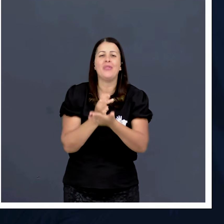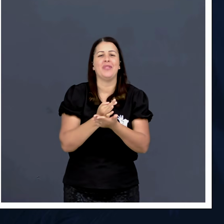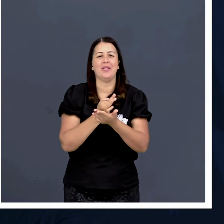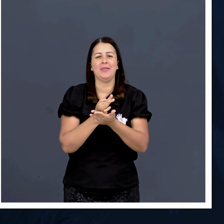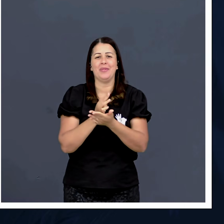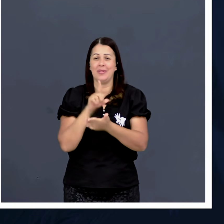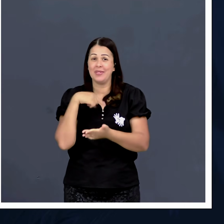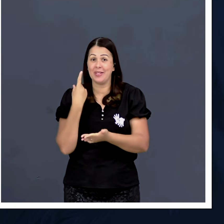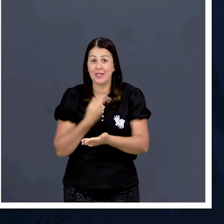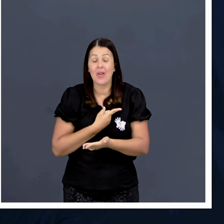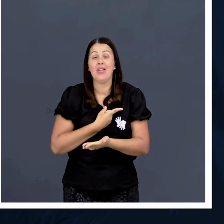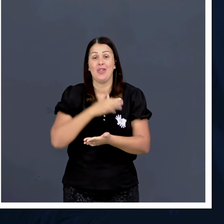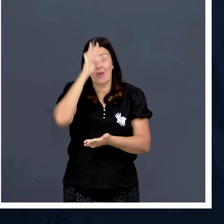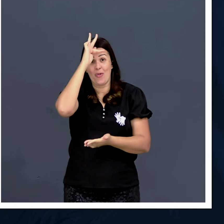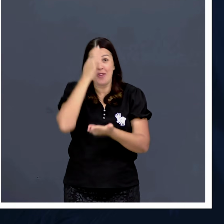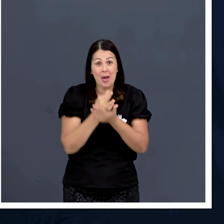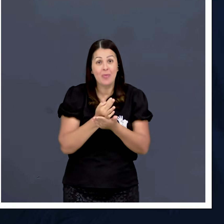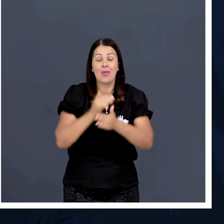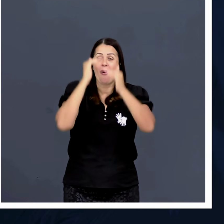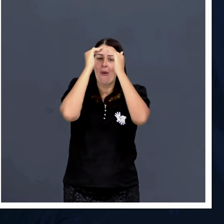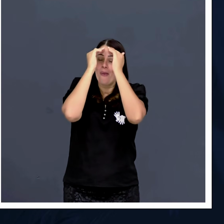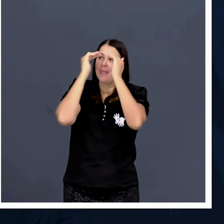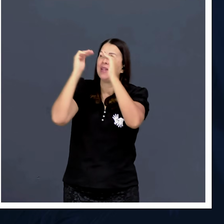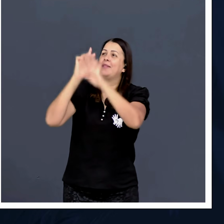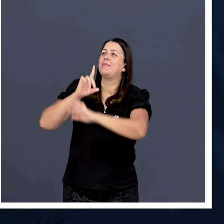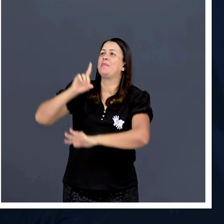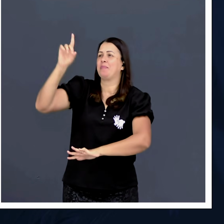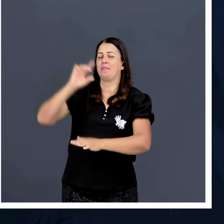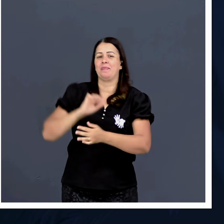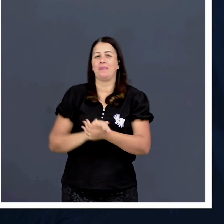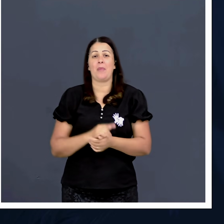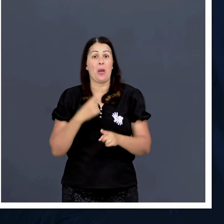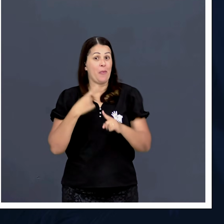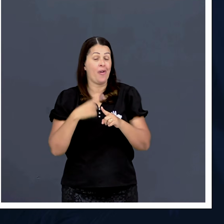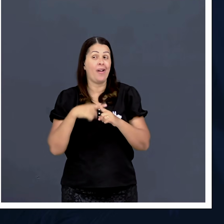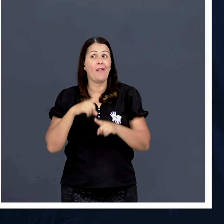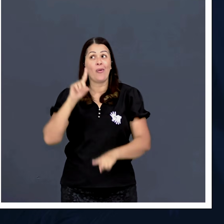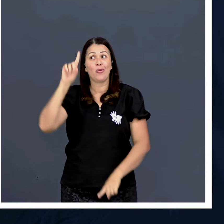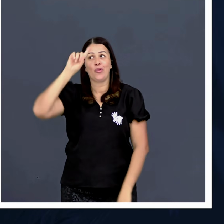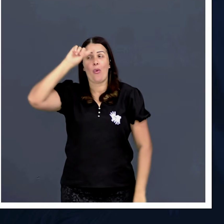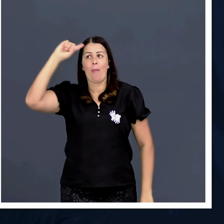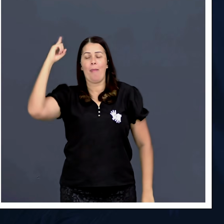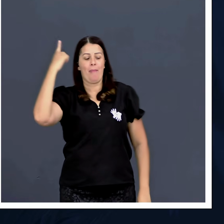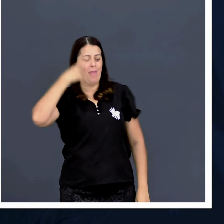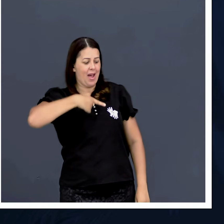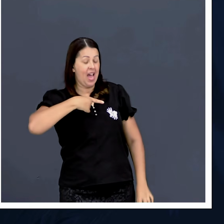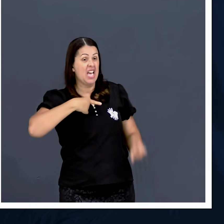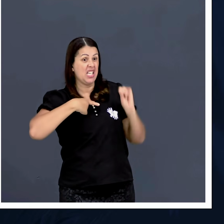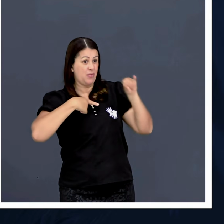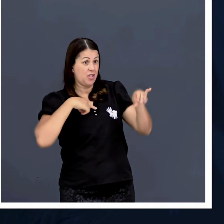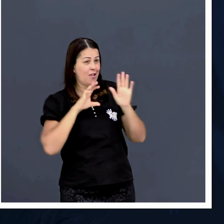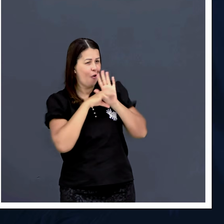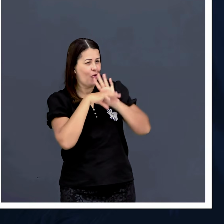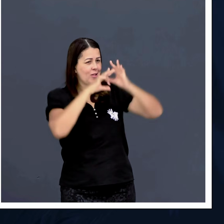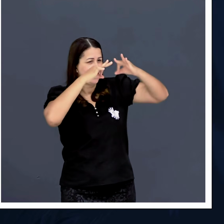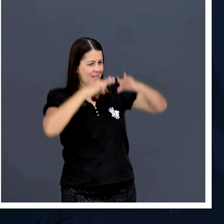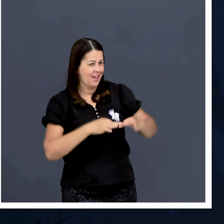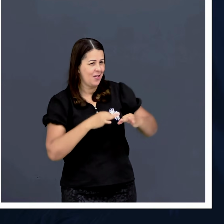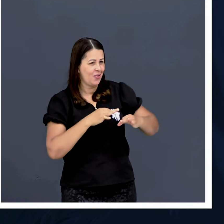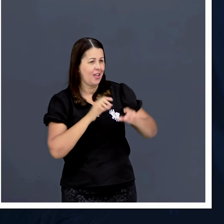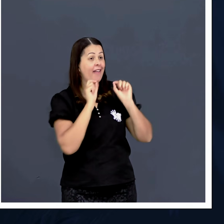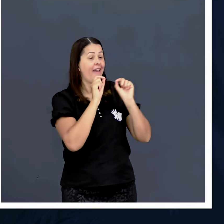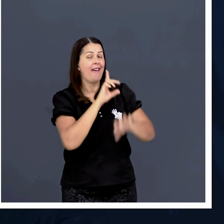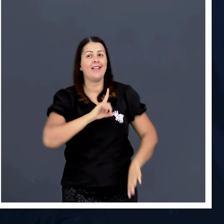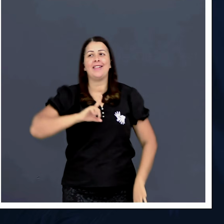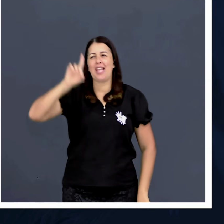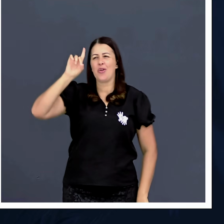confiamos, nós o obedecemos. Porque quando Ele nos dar uma ordem, se nós tivermos o conceito correto de quem Ele